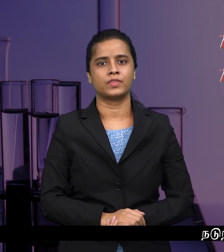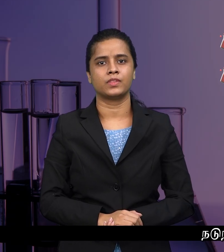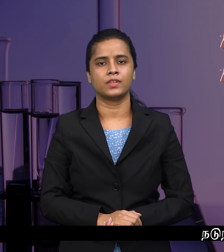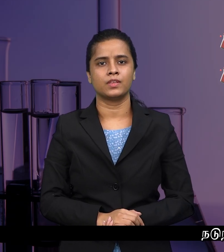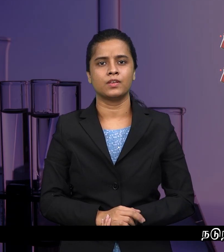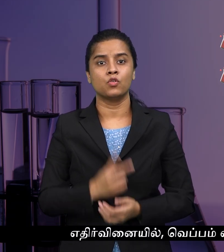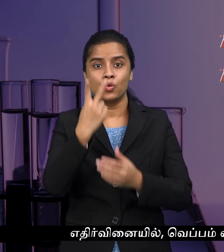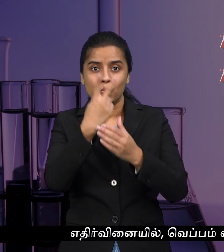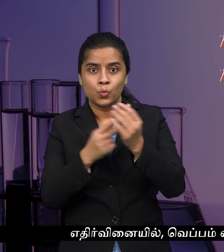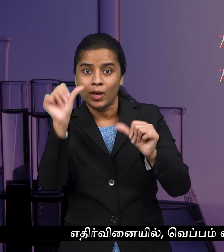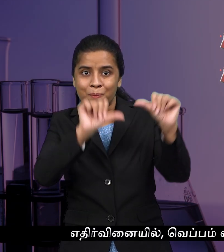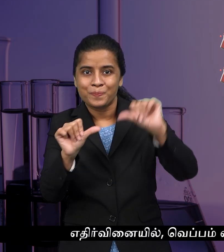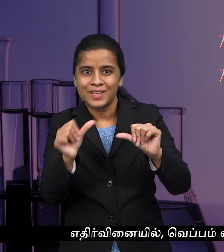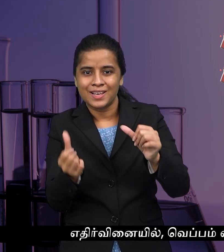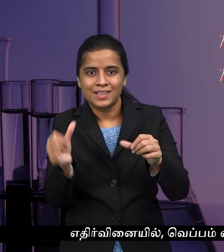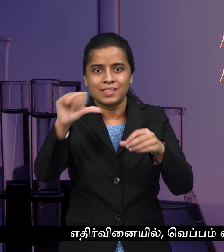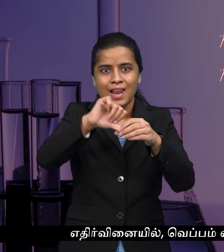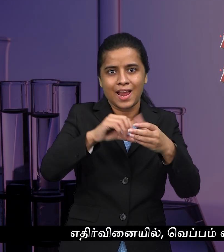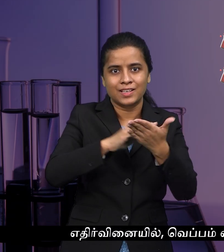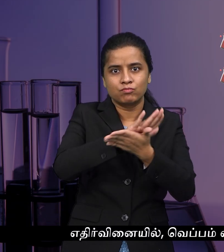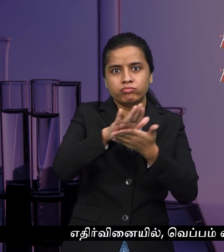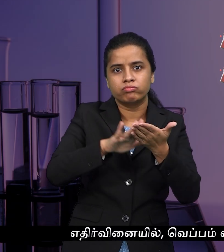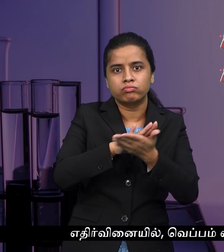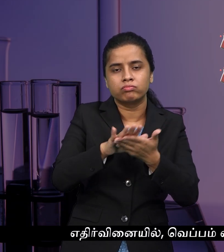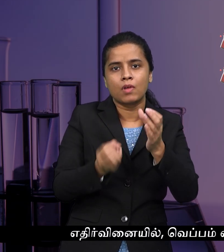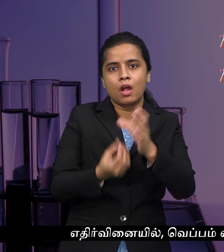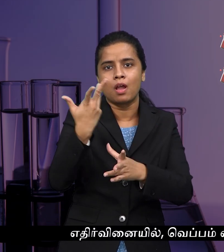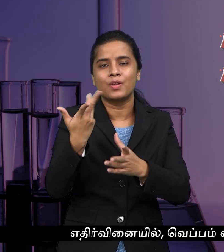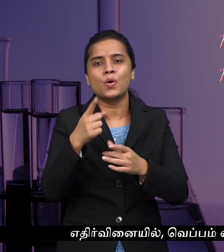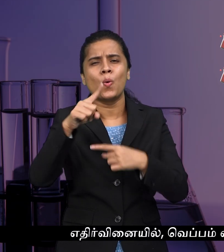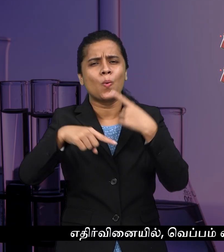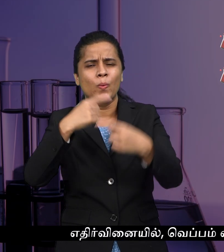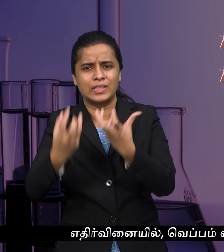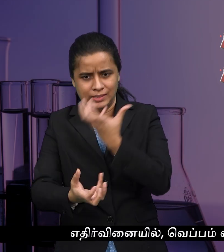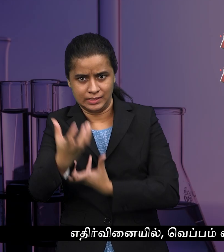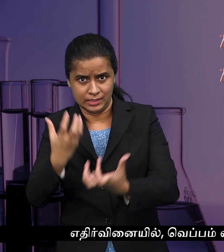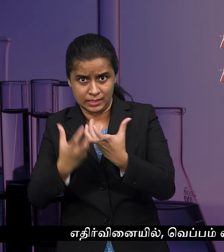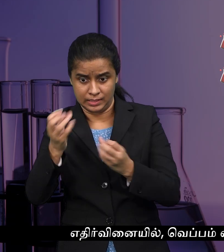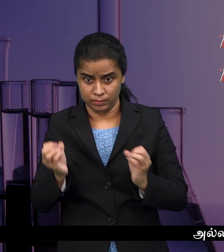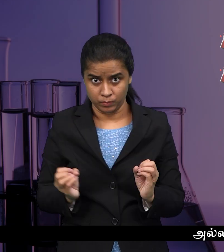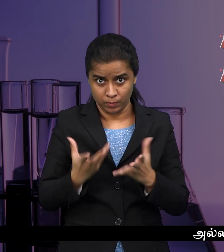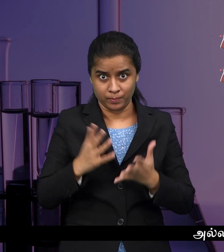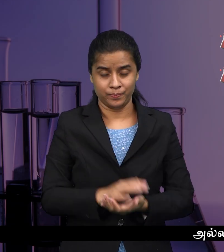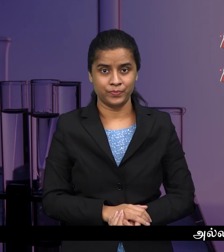நடுநிலைப்படுதல் எதிர்வினையில் வெப்பம் எப்போதும் உற்பத்தி செய்யப்படுகிறது அல்லது